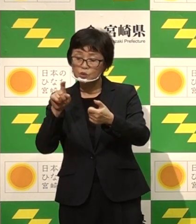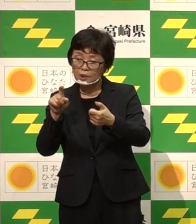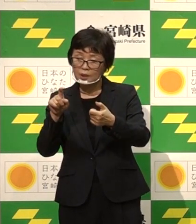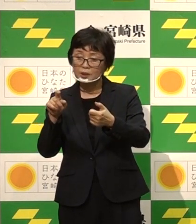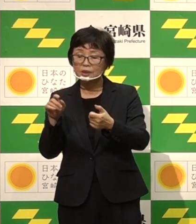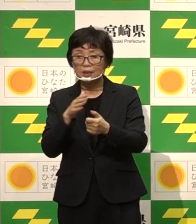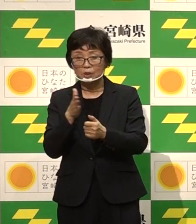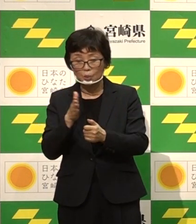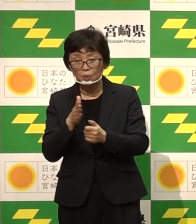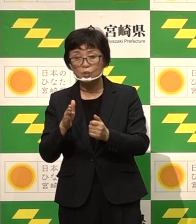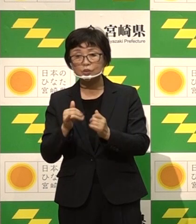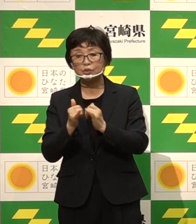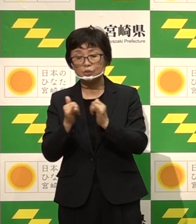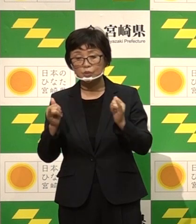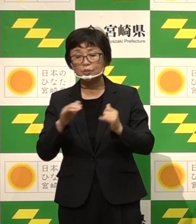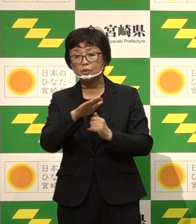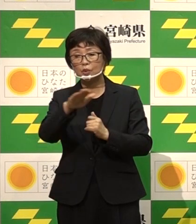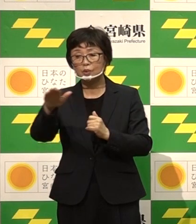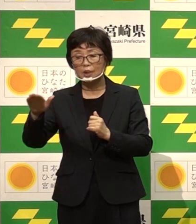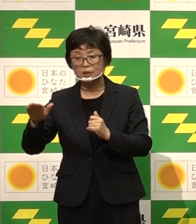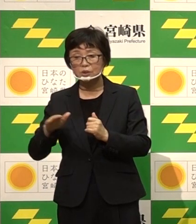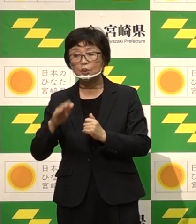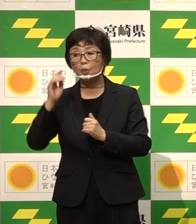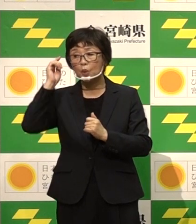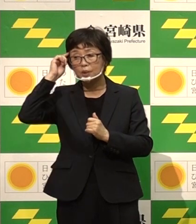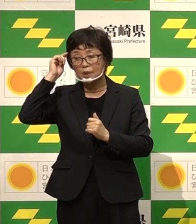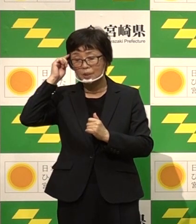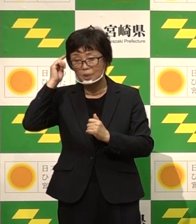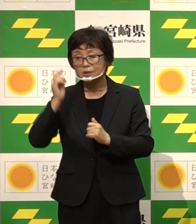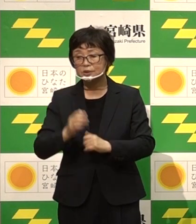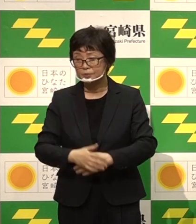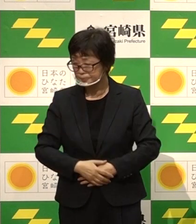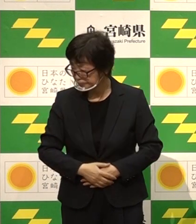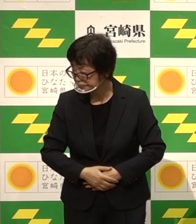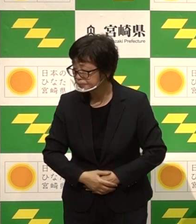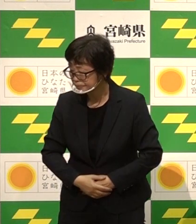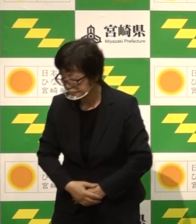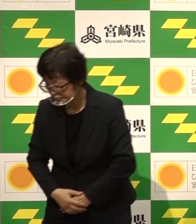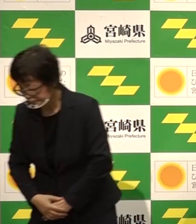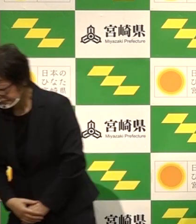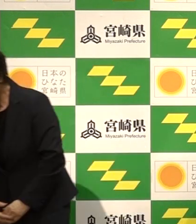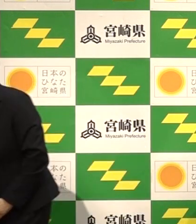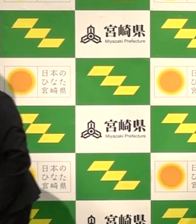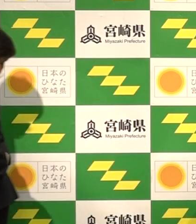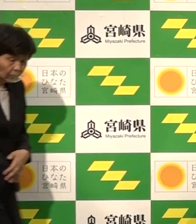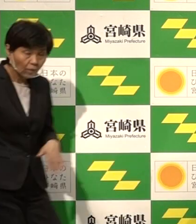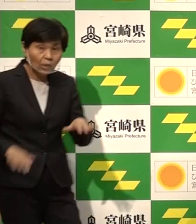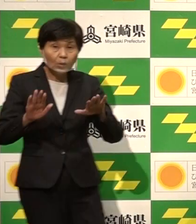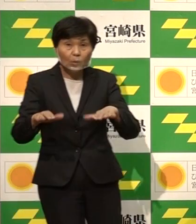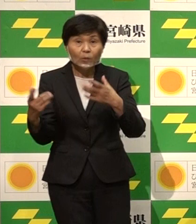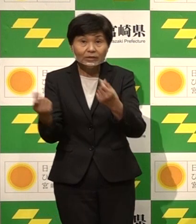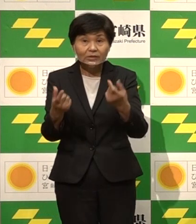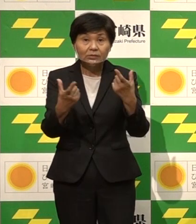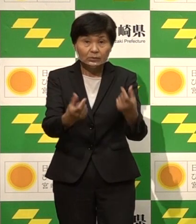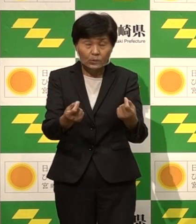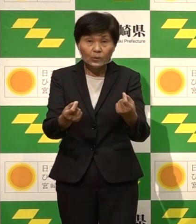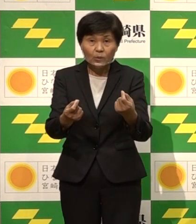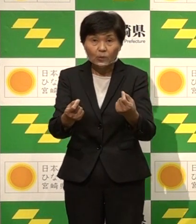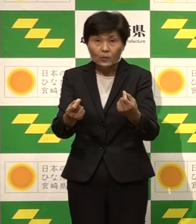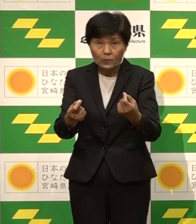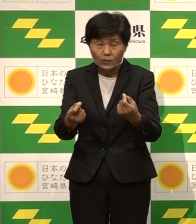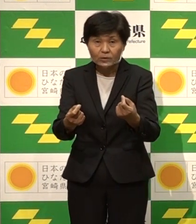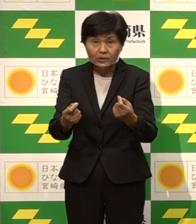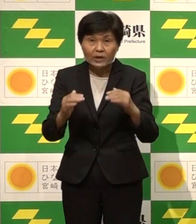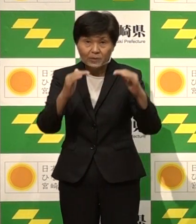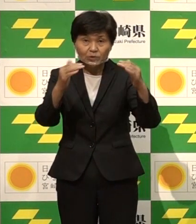りは接種率というものは高い数字になっているのかなと思いますが、ここをしっかりとですね、高めていく、